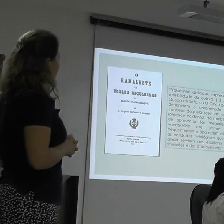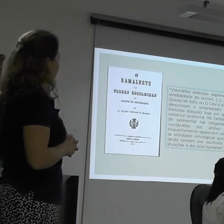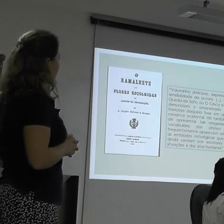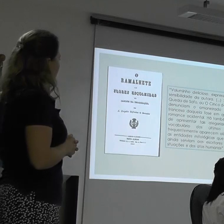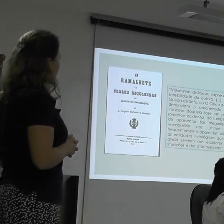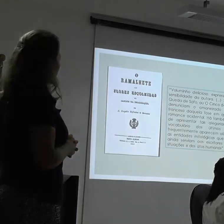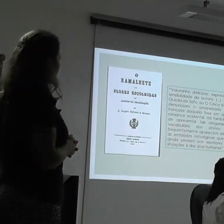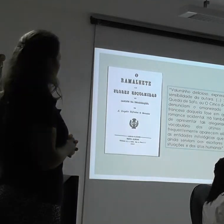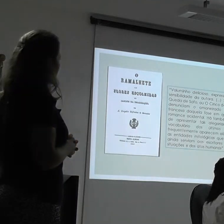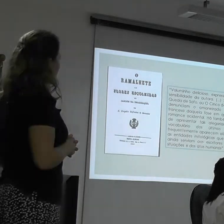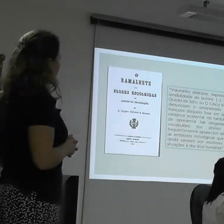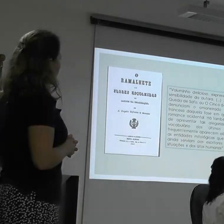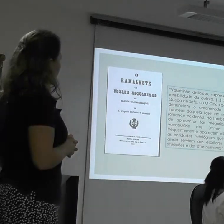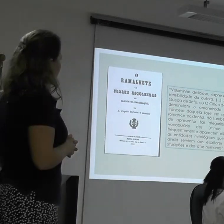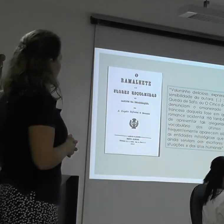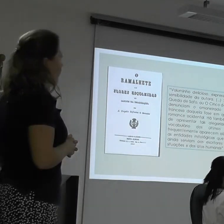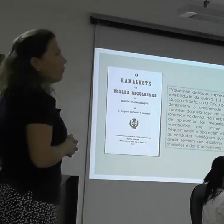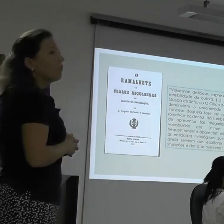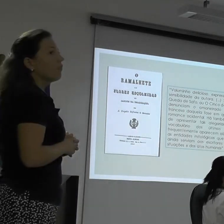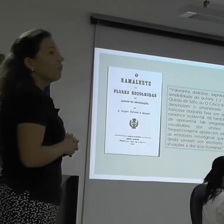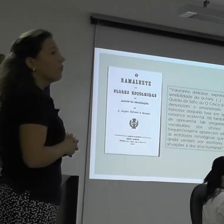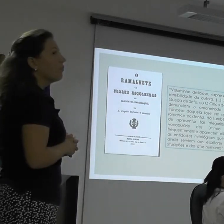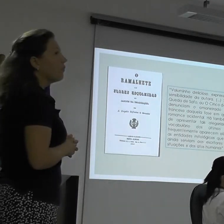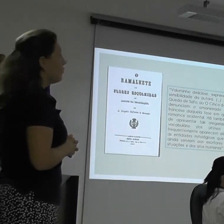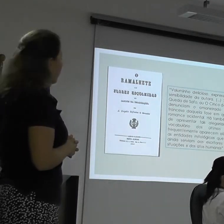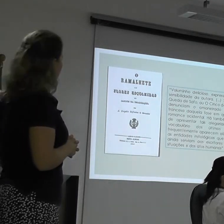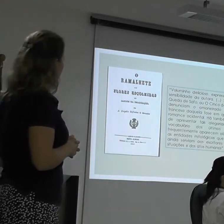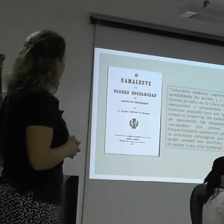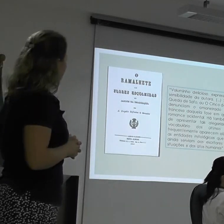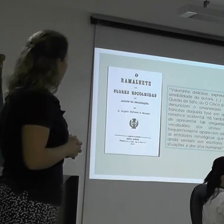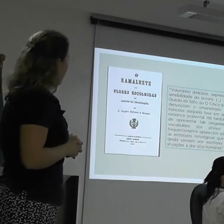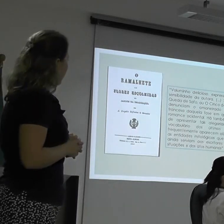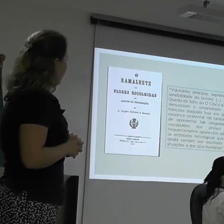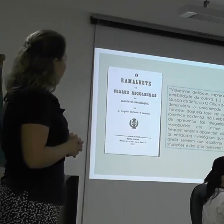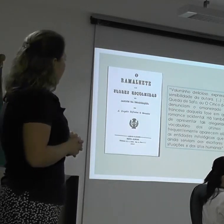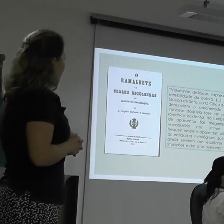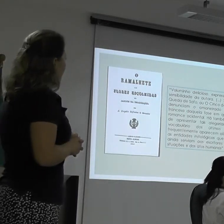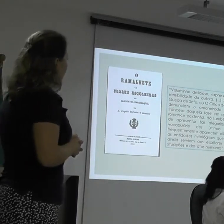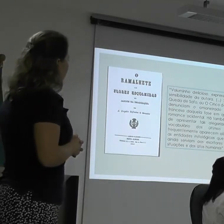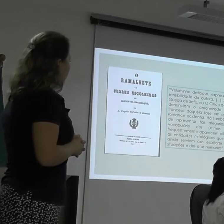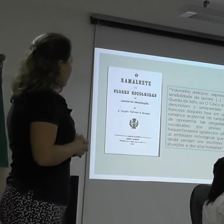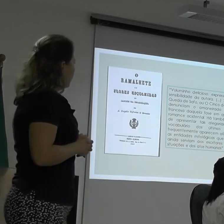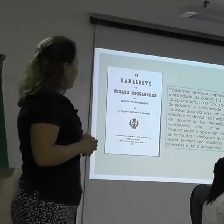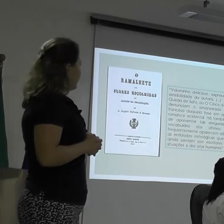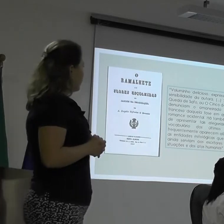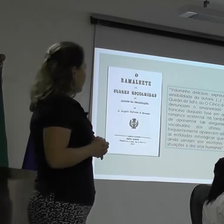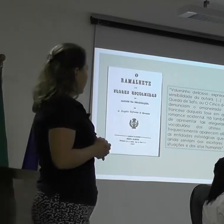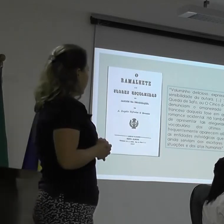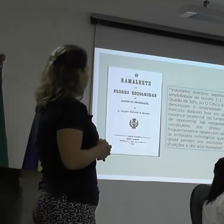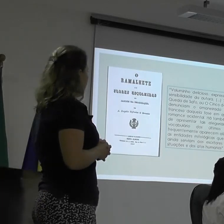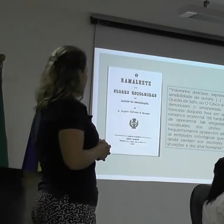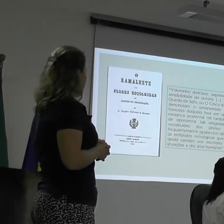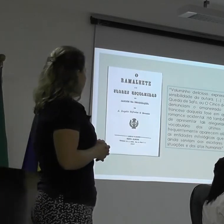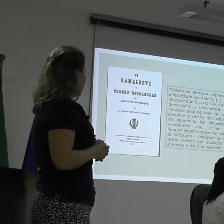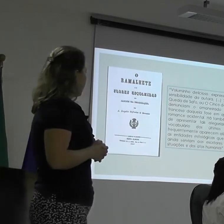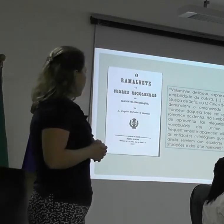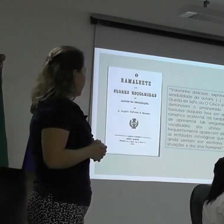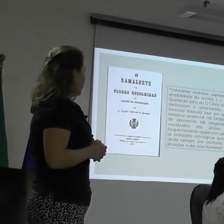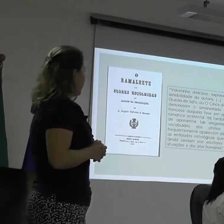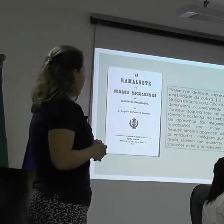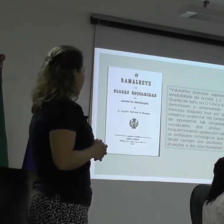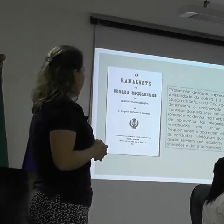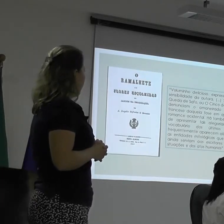paixões e desejos, as entidades mitológicas que no princípio do século anterior ainda serviam aos escritores